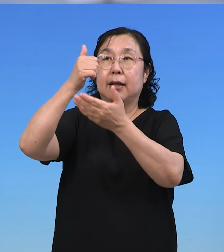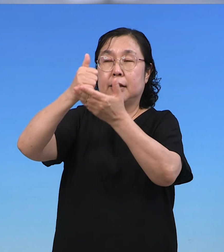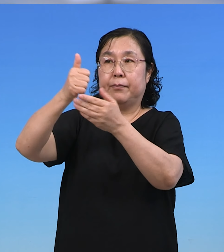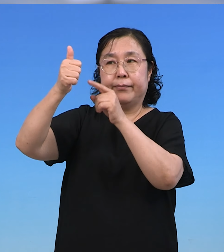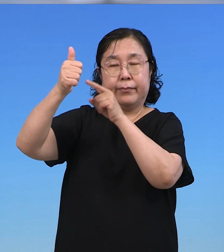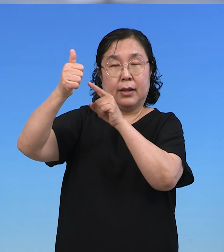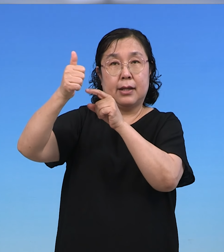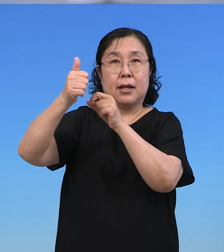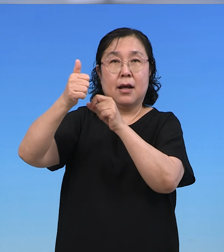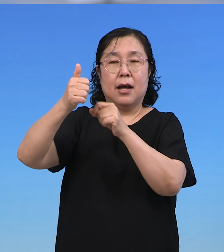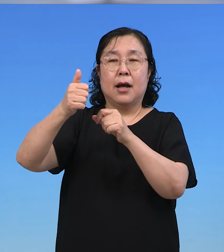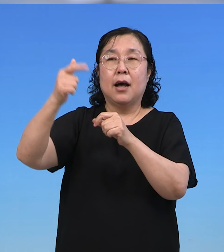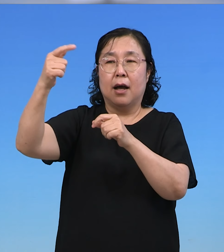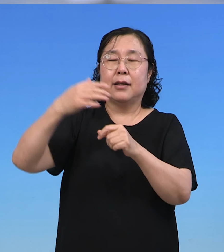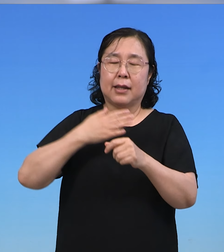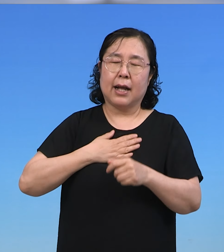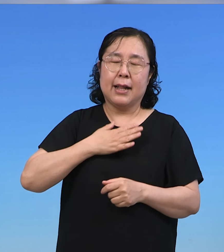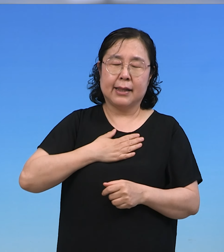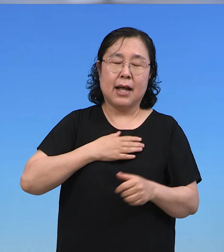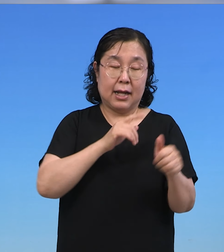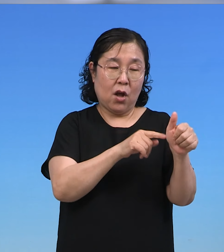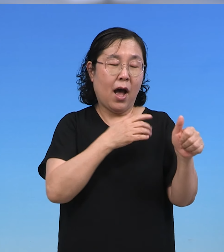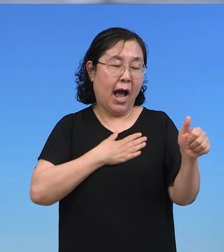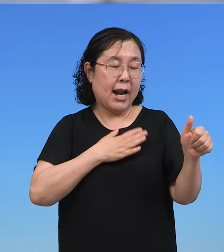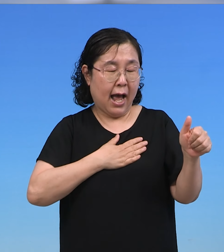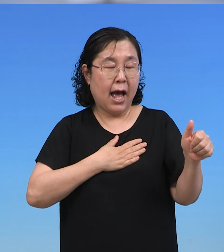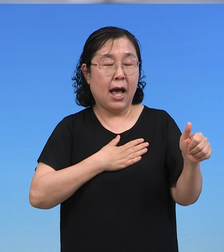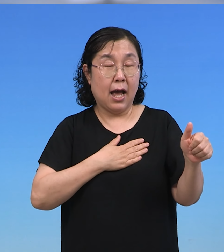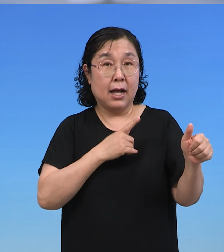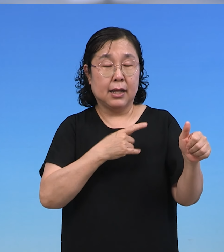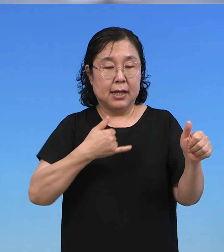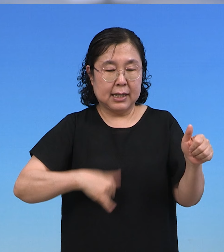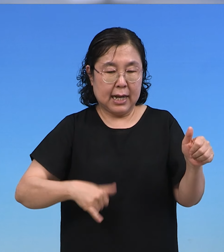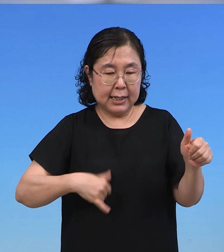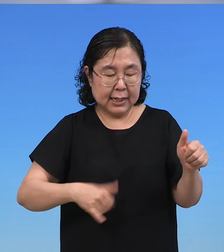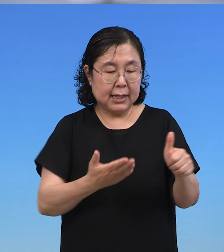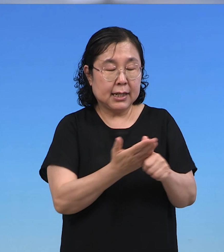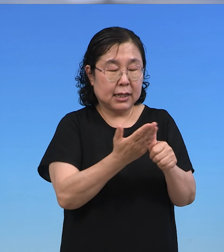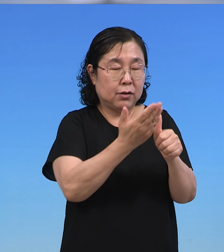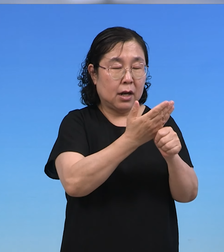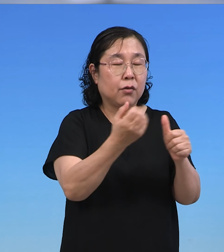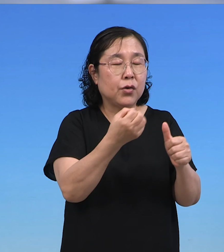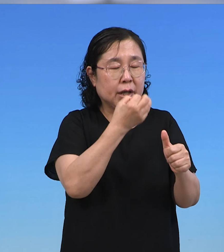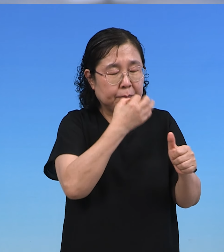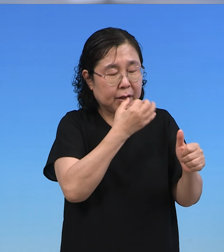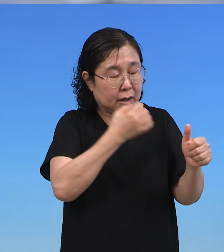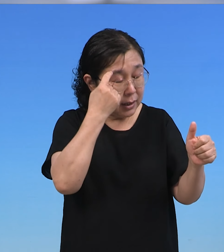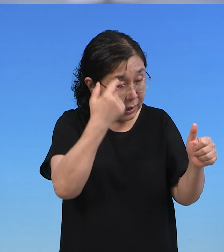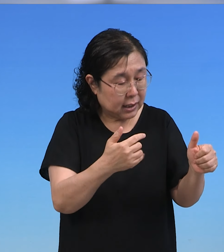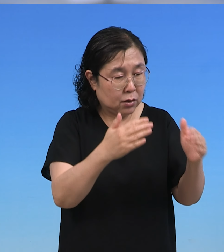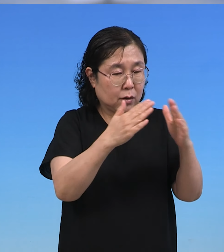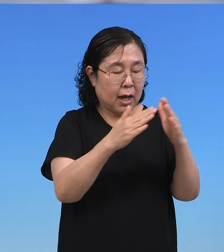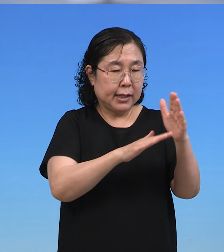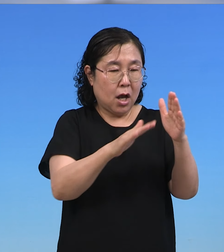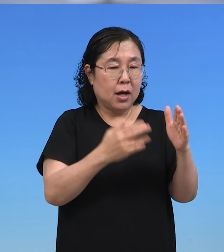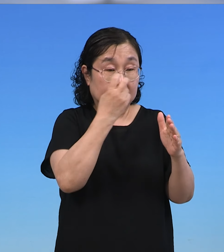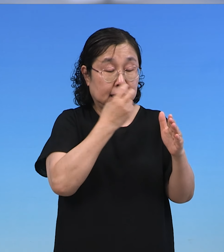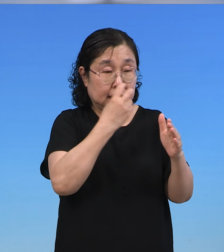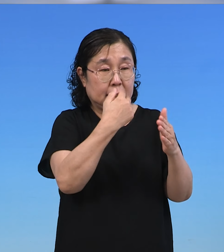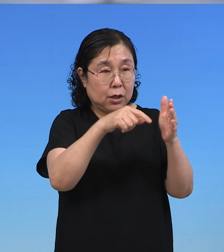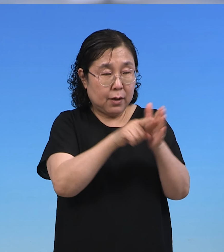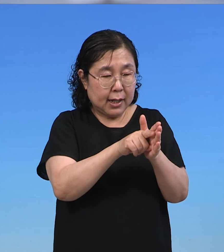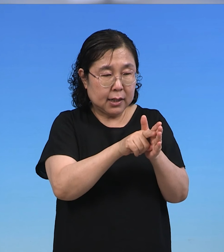하나님께서 내 다 안다. 네 가정 그 철딱선이 없는 자식들 그거 키우느라고, 가정을 유지하려고